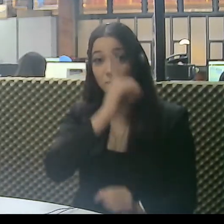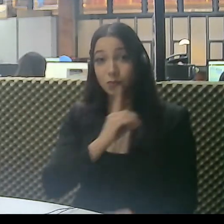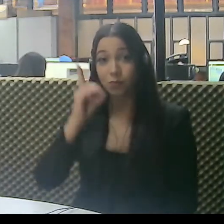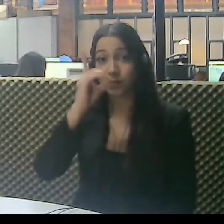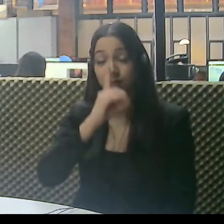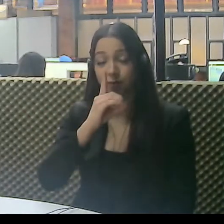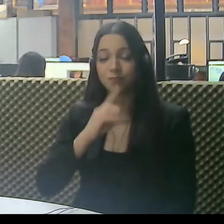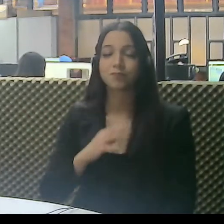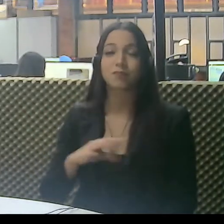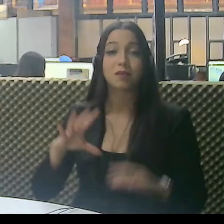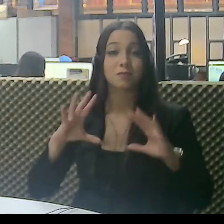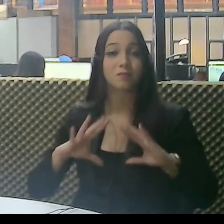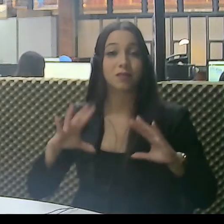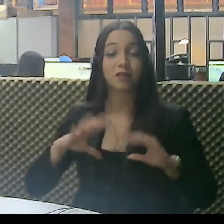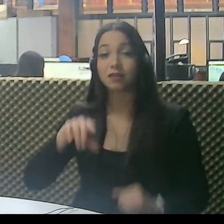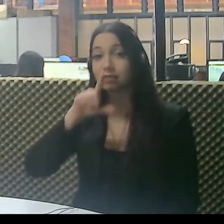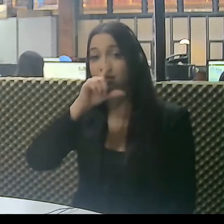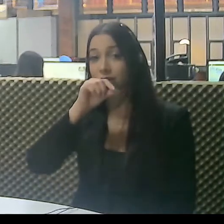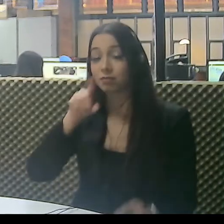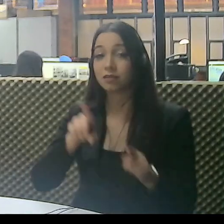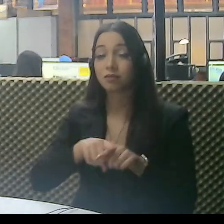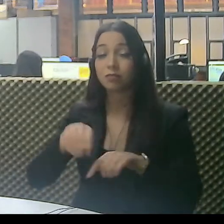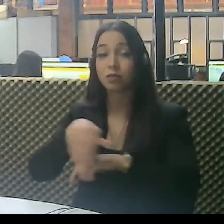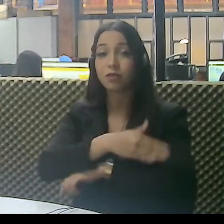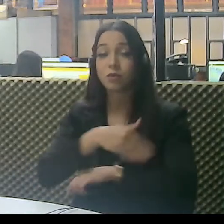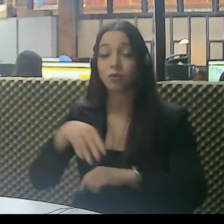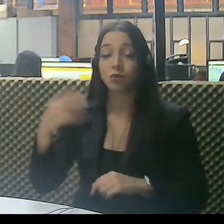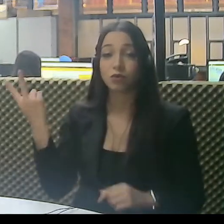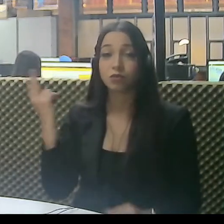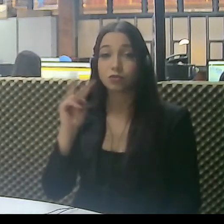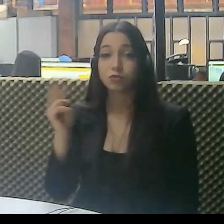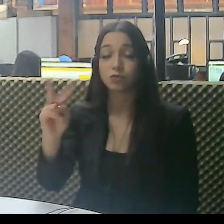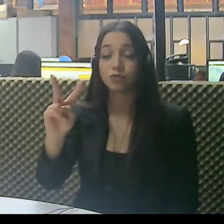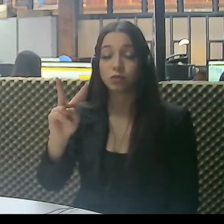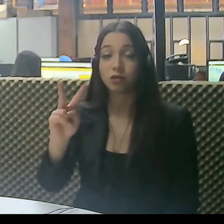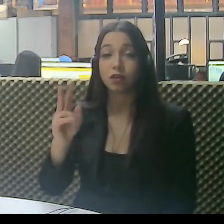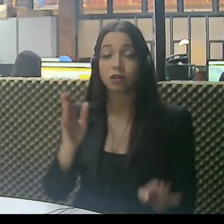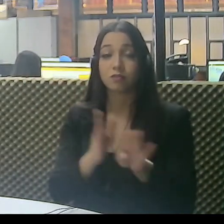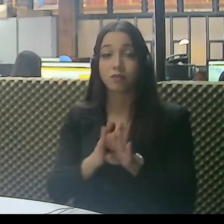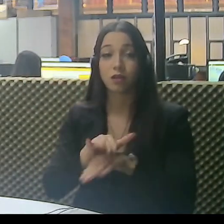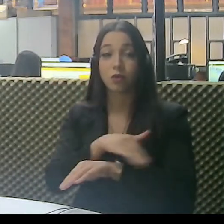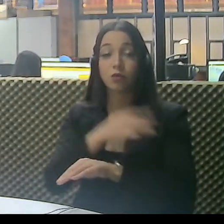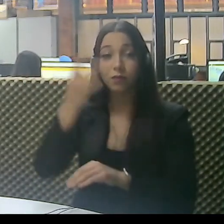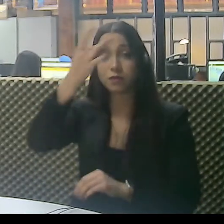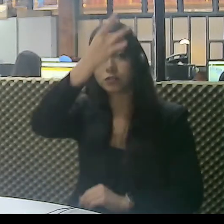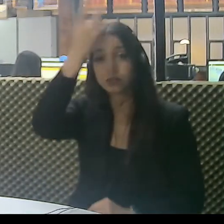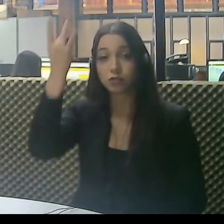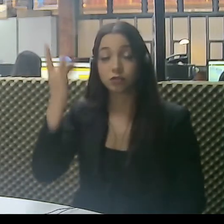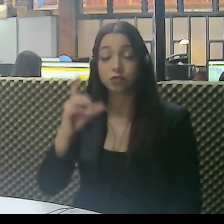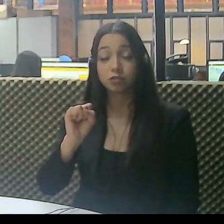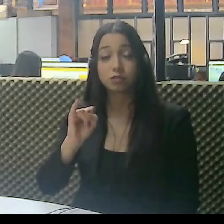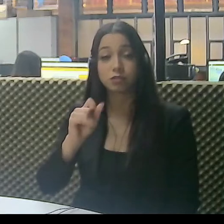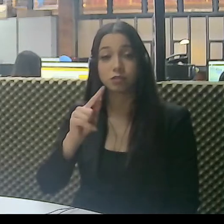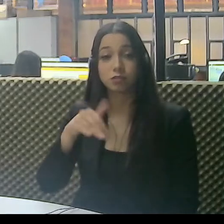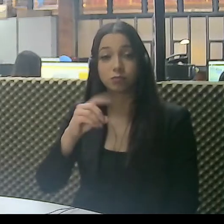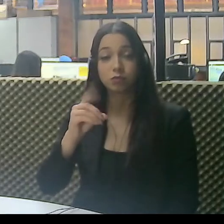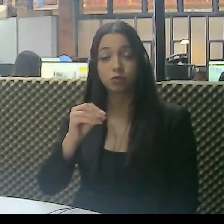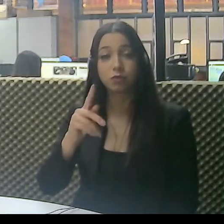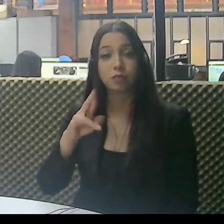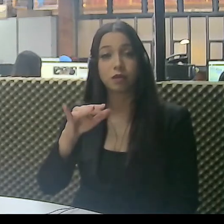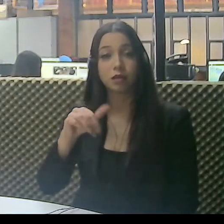pelo Parque do Sabiá e pelo cruzamento da Avenida João Naves de Ávila com a Avenida Segismundo Pereira, no bairro Santa